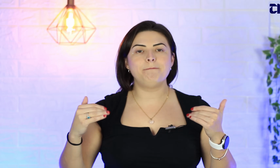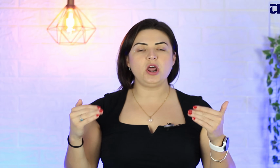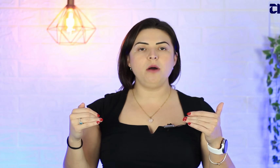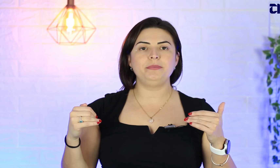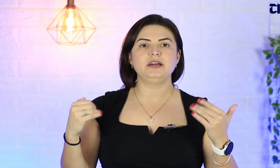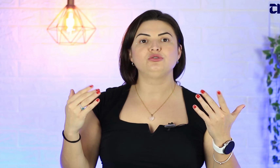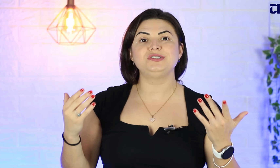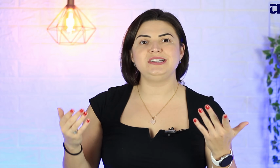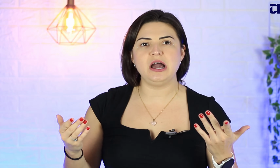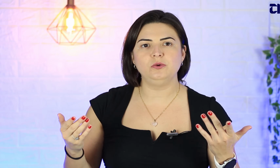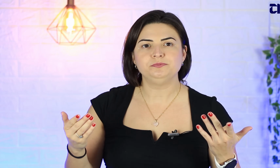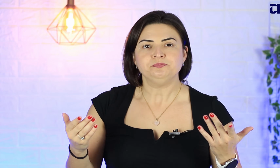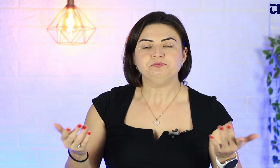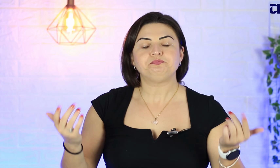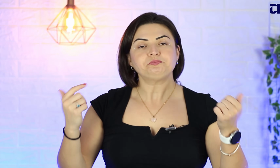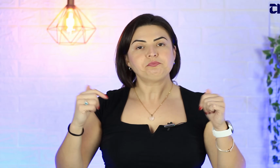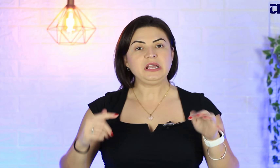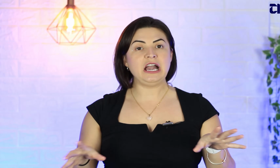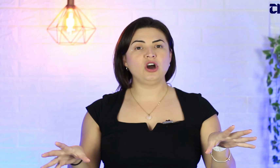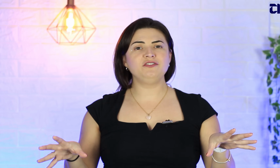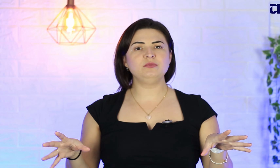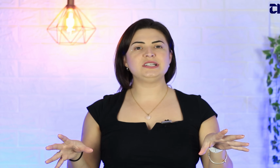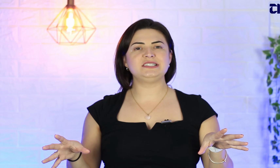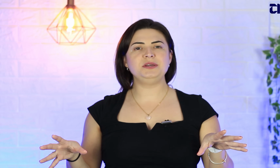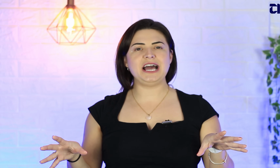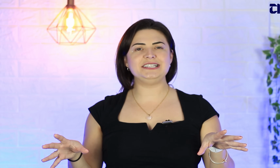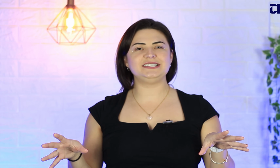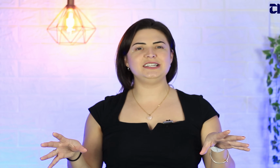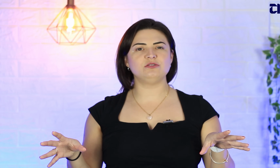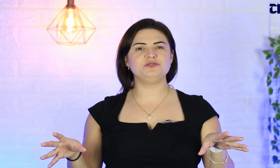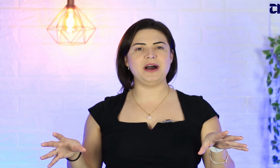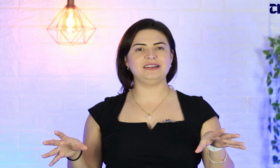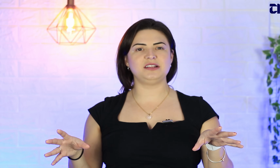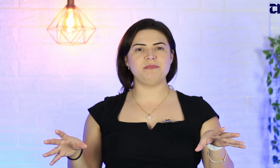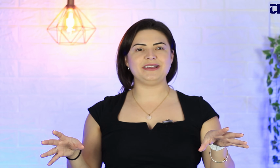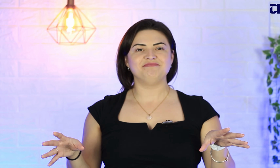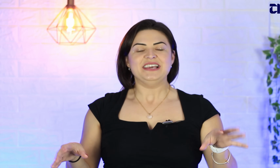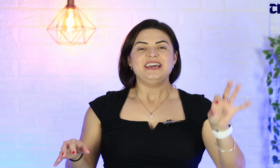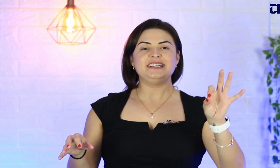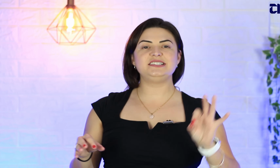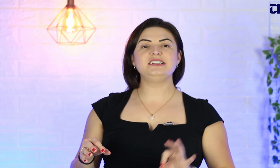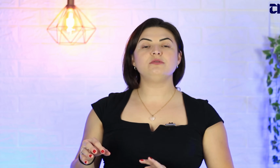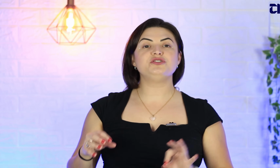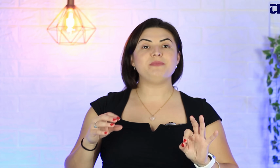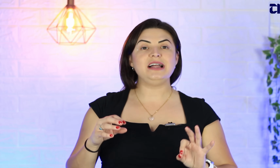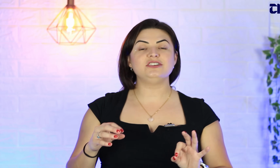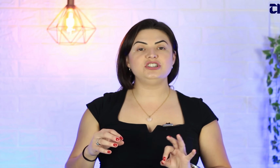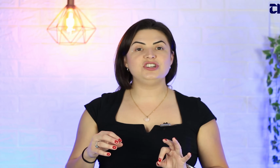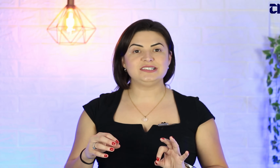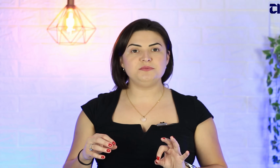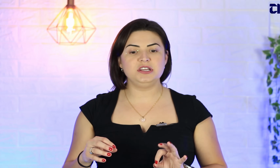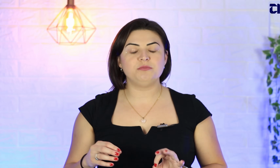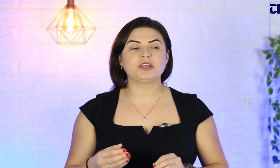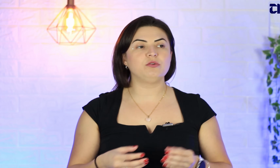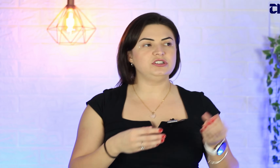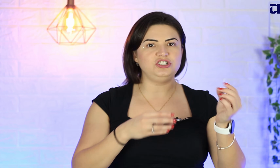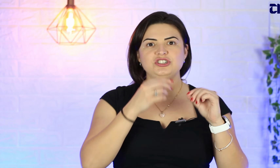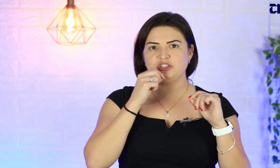própria do sinal. E agora, vamos assimilar esse sinal de bala também. Esse sinal de bala, a gente assimila, porque quando a gente tá